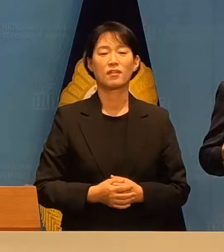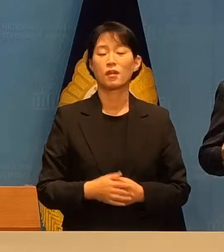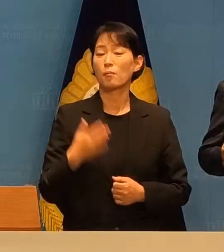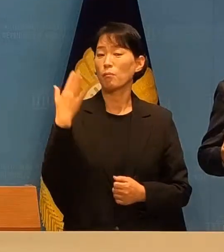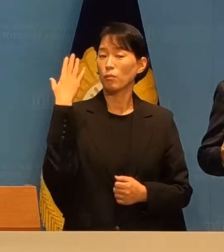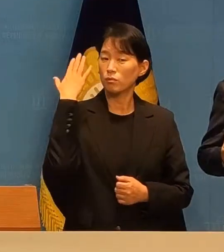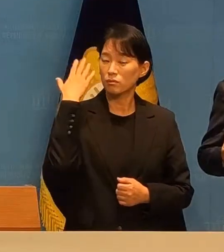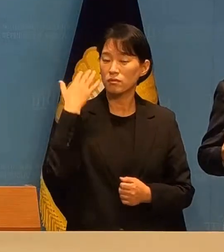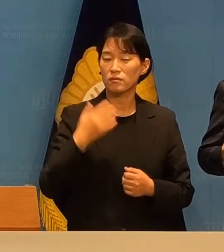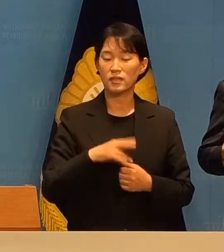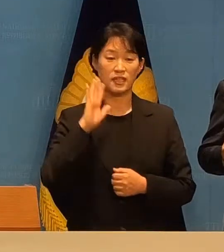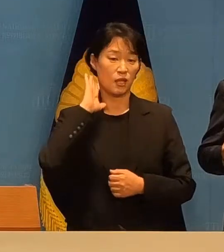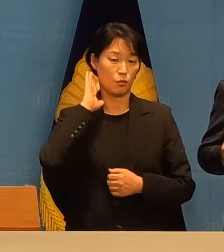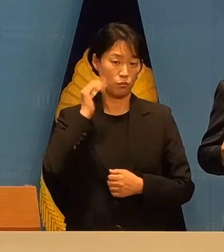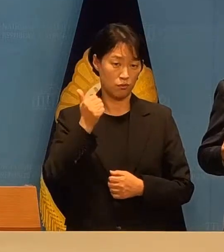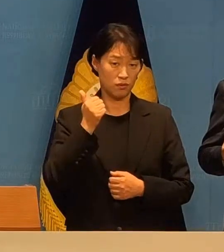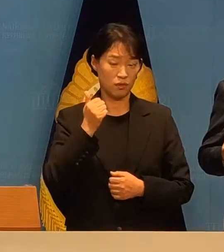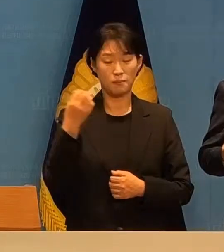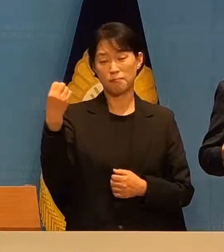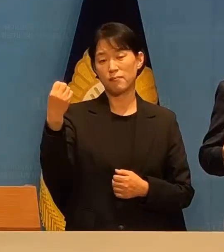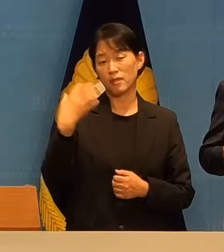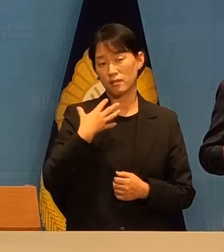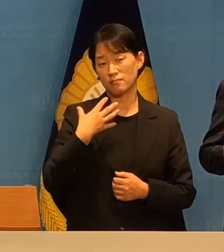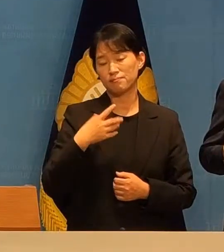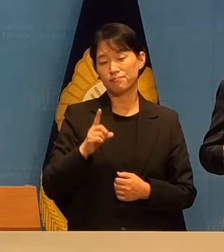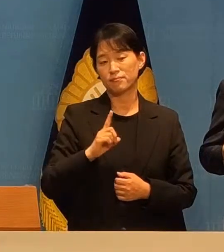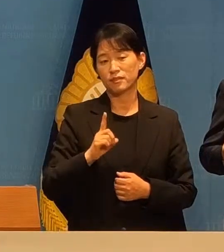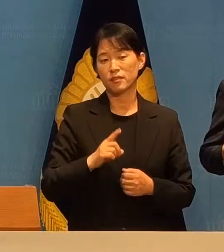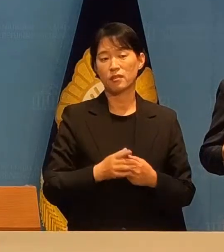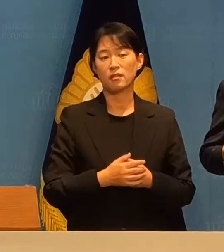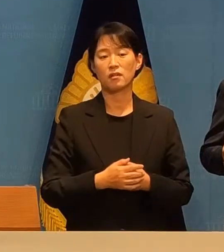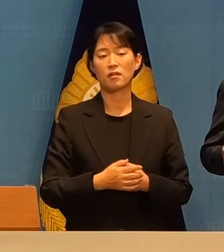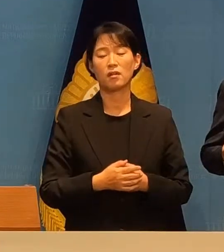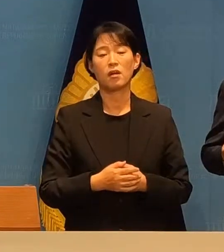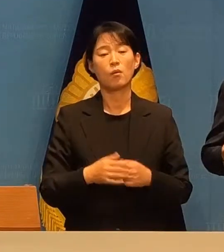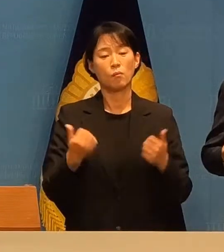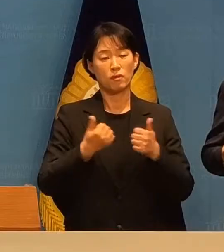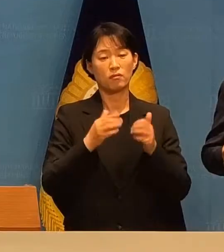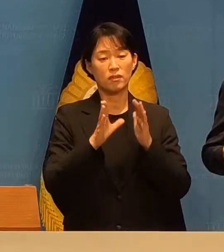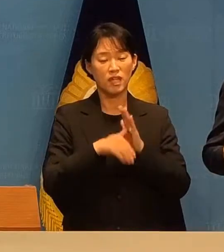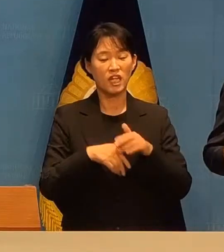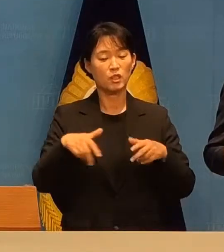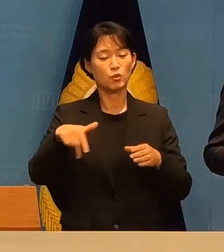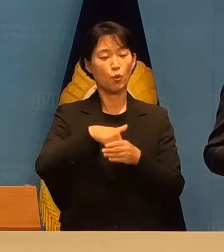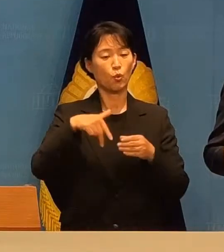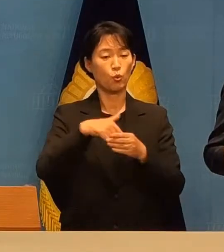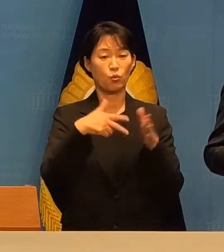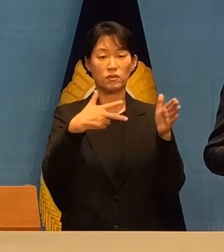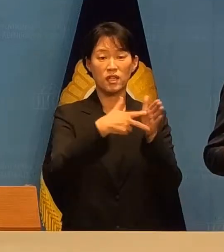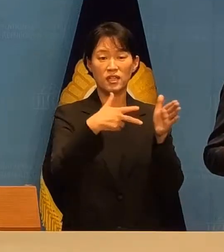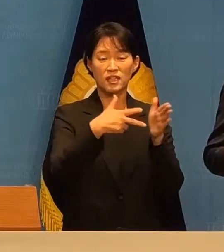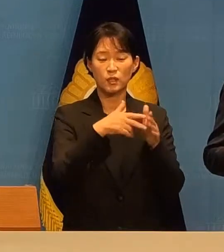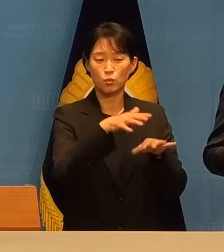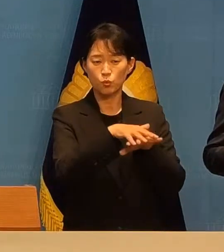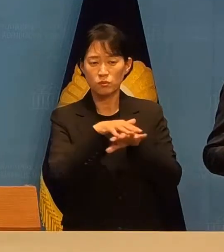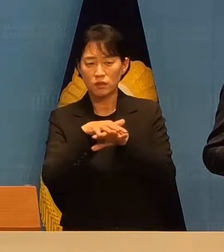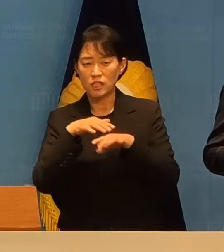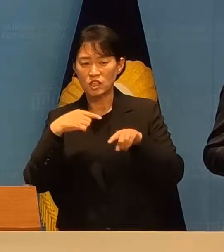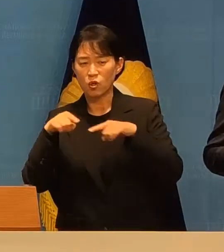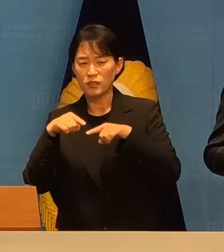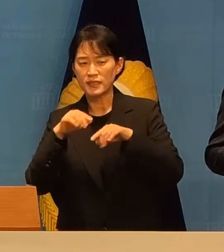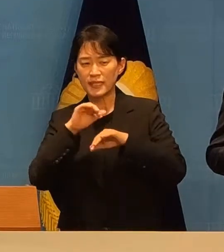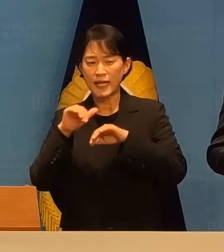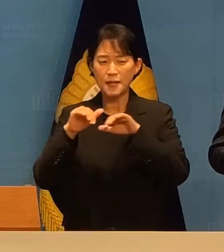며칠 전에 대통령께서 이런 얘기를 했습니다. 국무회의 석상에서 종교재단의 조직적 정치